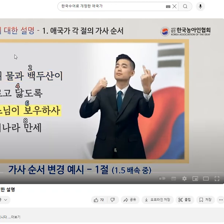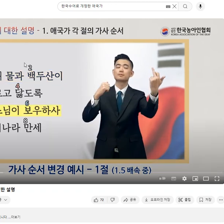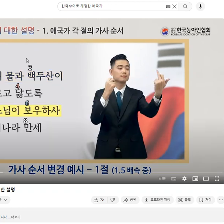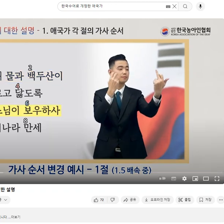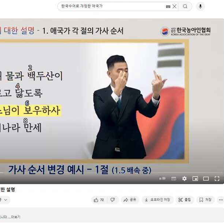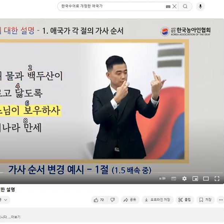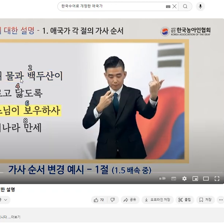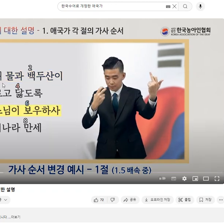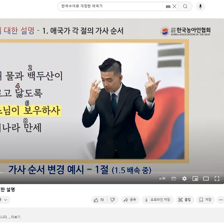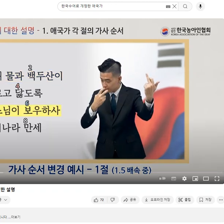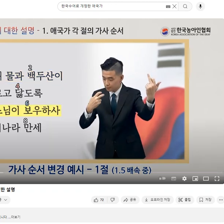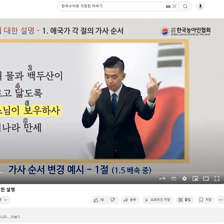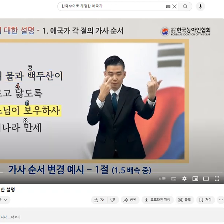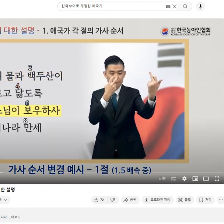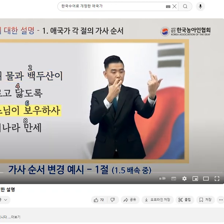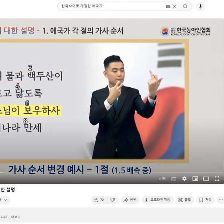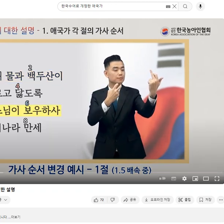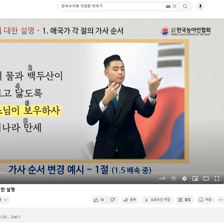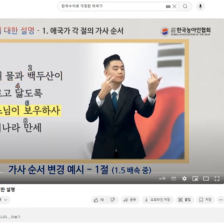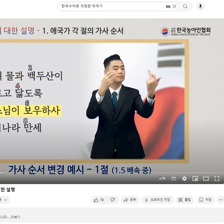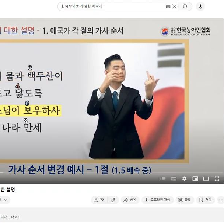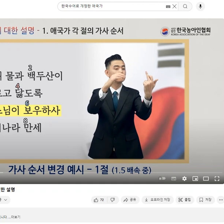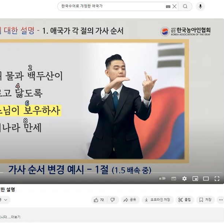네, 순서 바꿨죠?